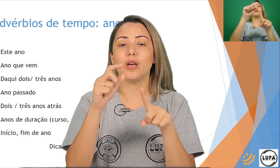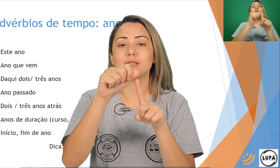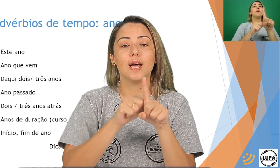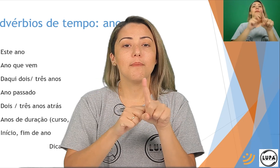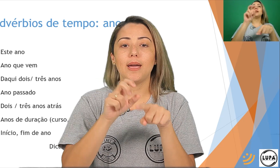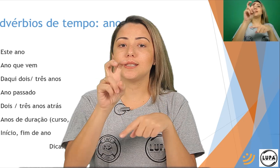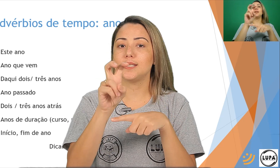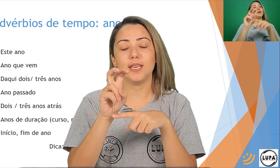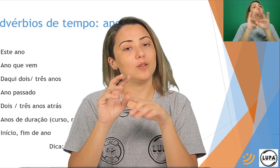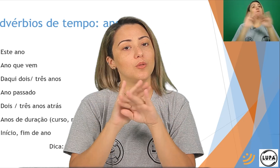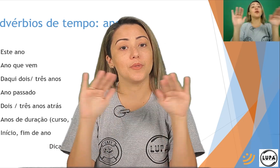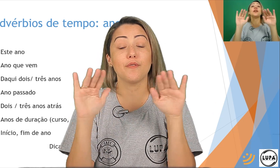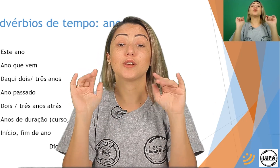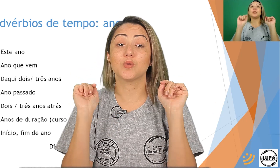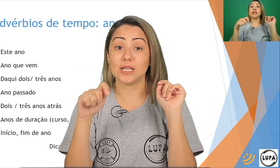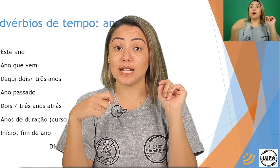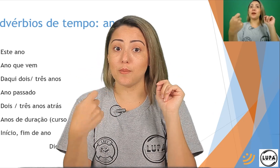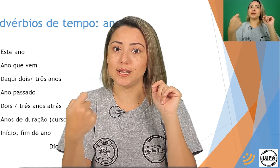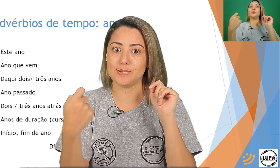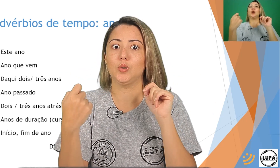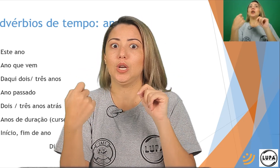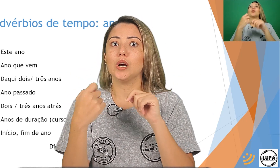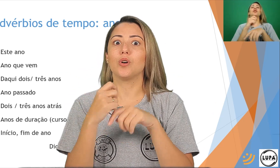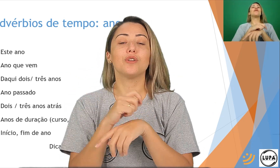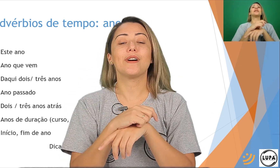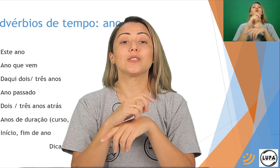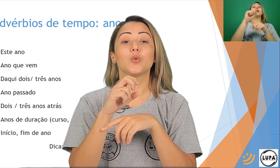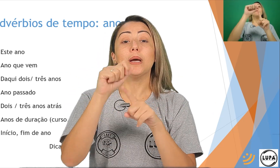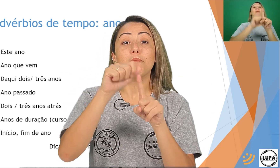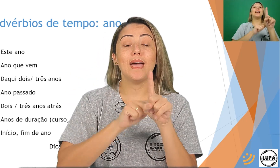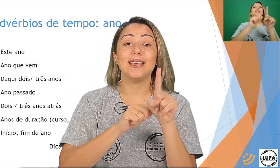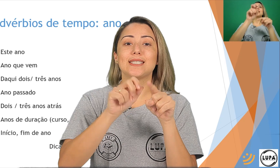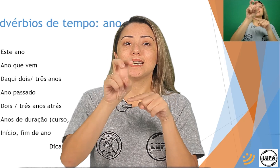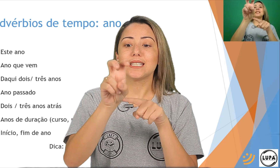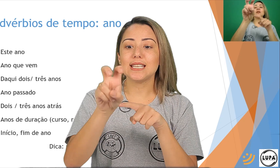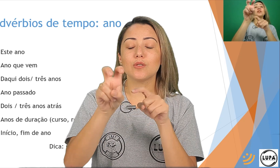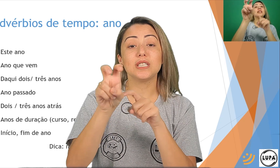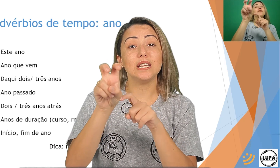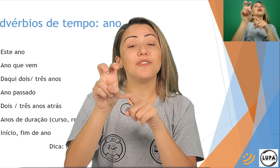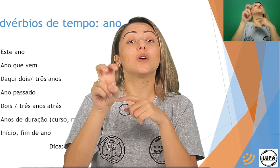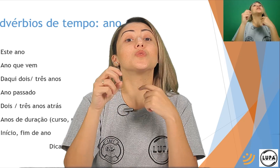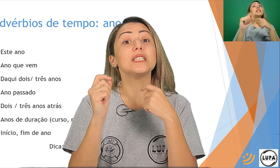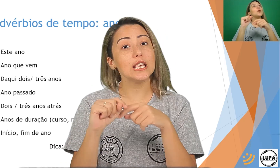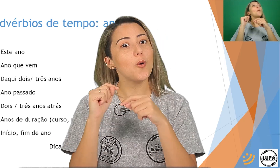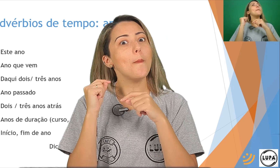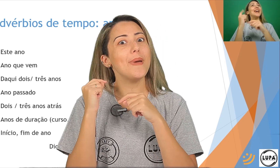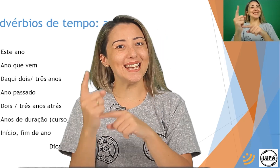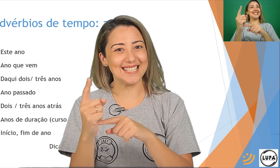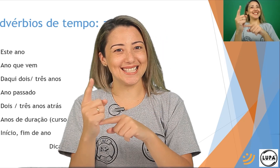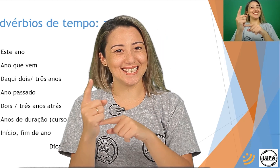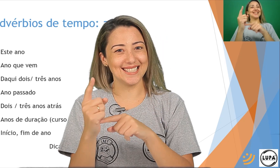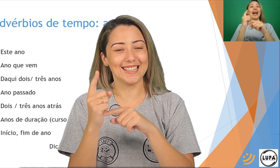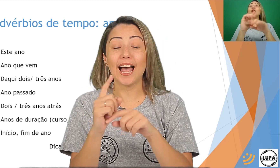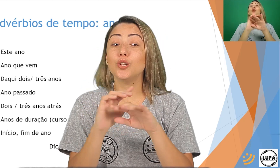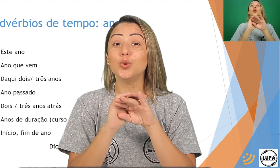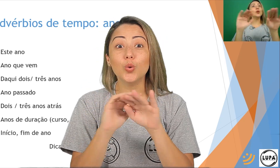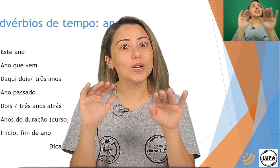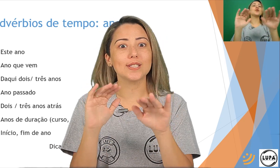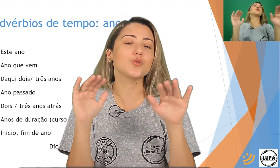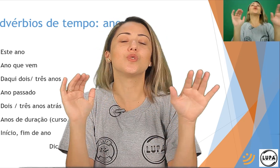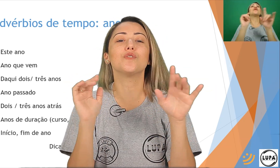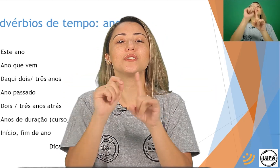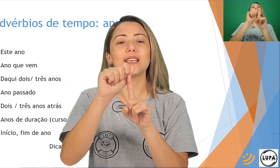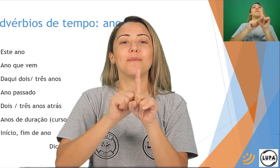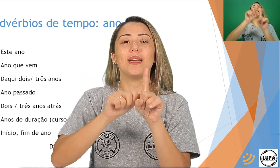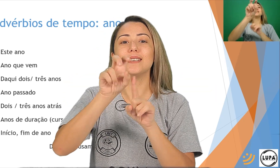mês 2, mês 5, eu faço o sinal mesmo. Quando eu faço mês 5, significam 5 meses, tá?